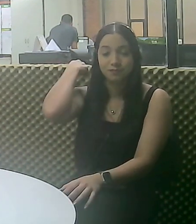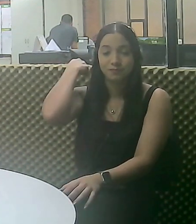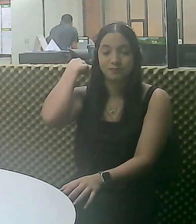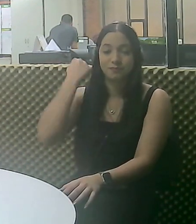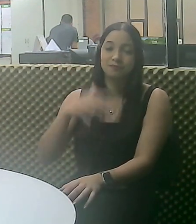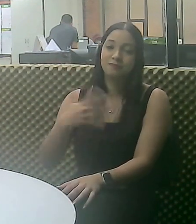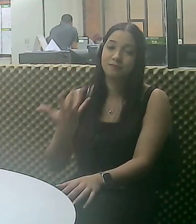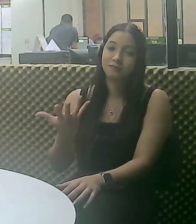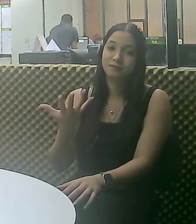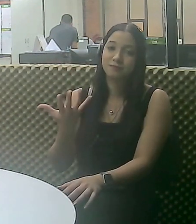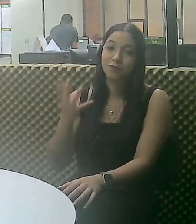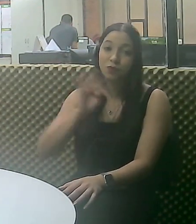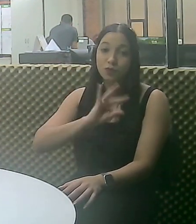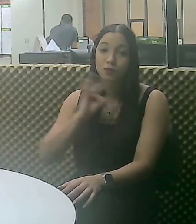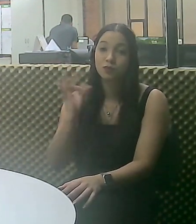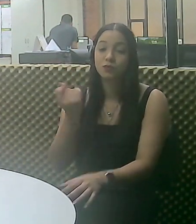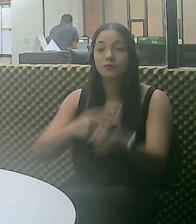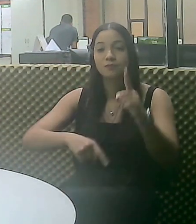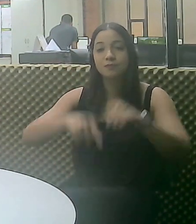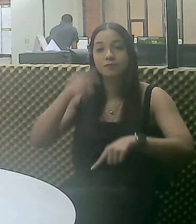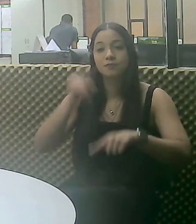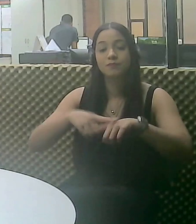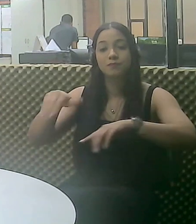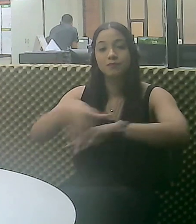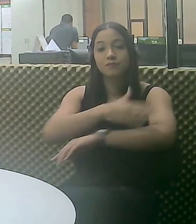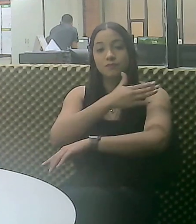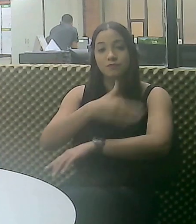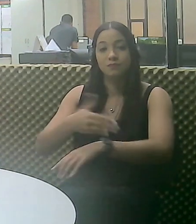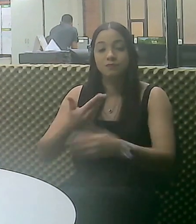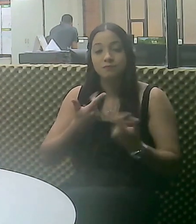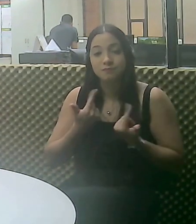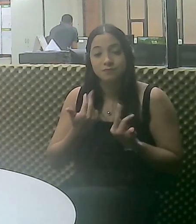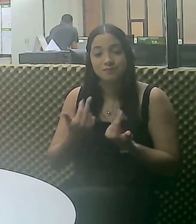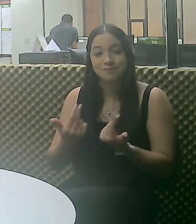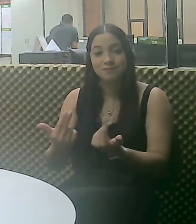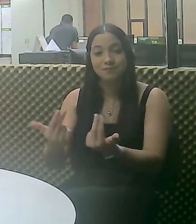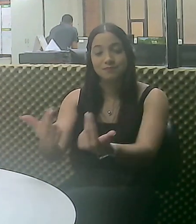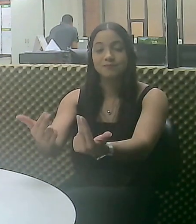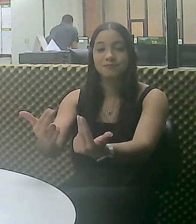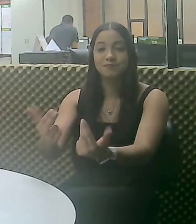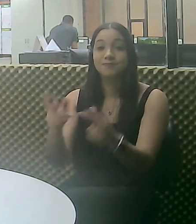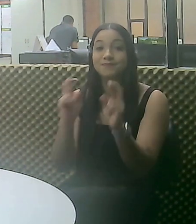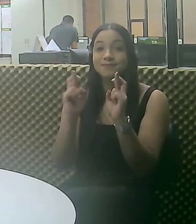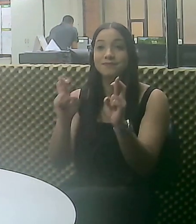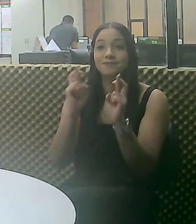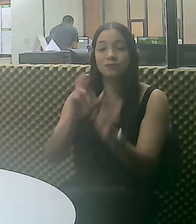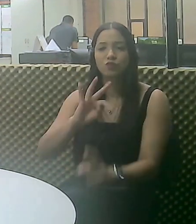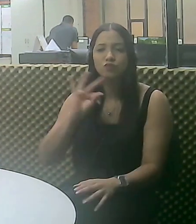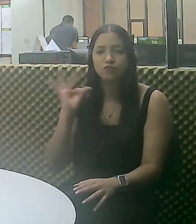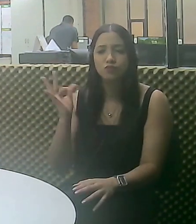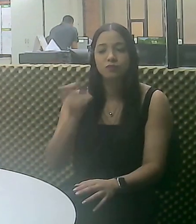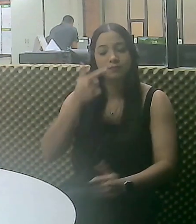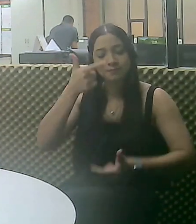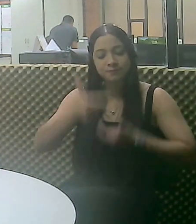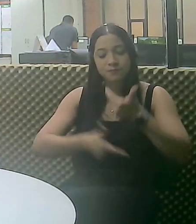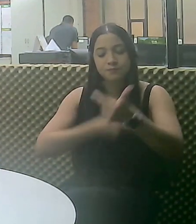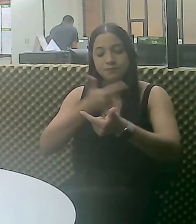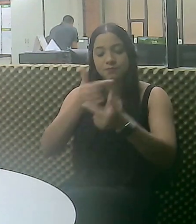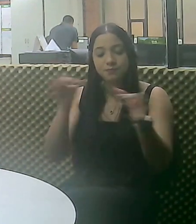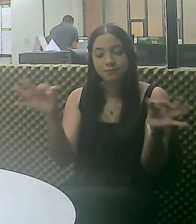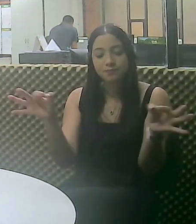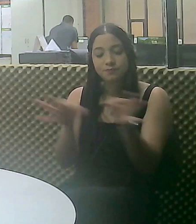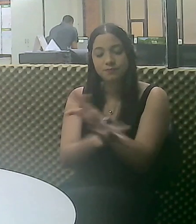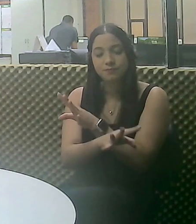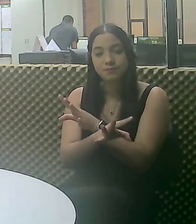Desta forma, todo o equipamento viário ficará com a mesma configuração. A expectativa é que todos os serviços sejam entregues